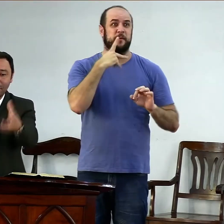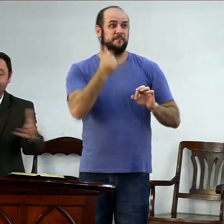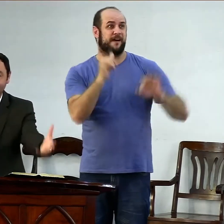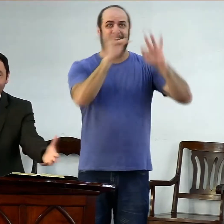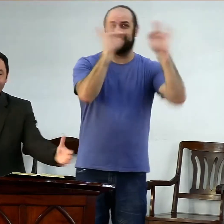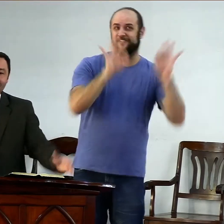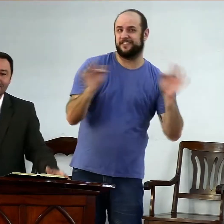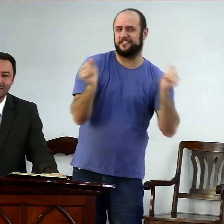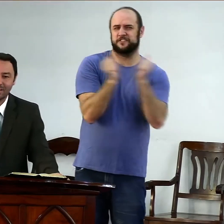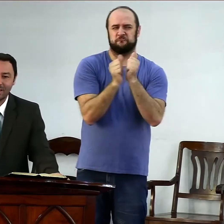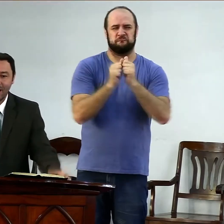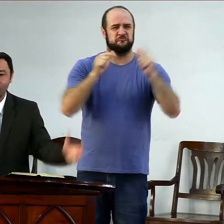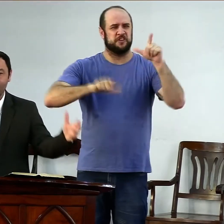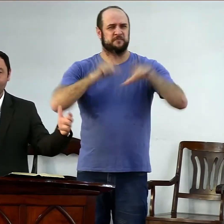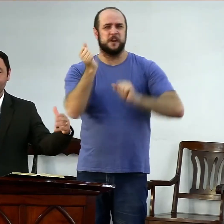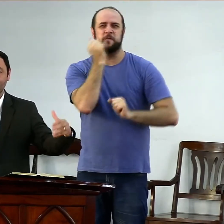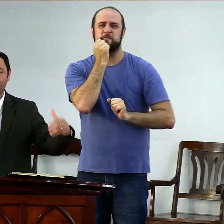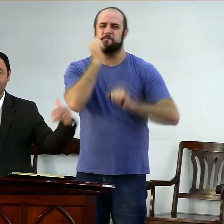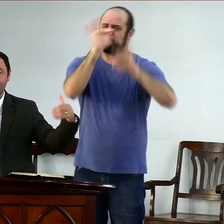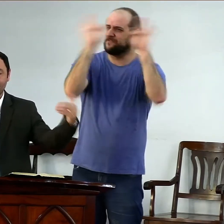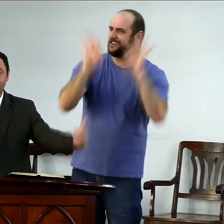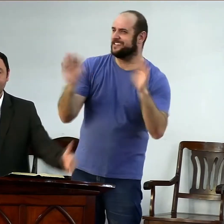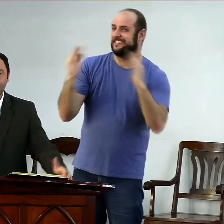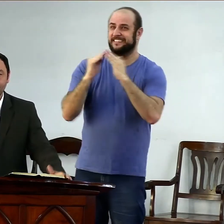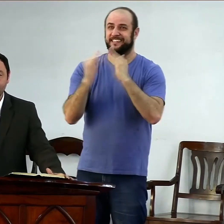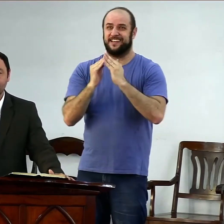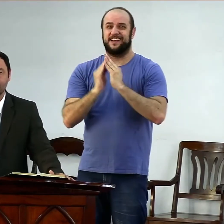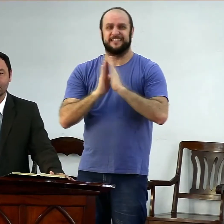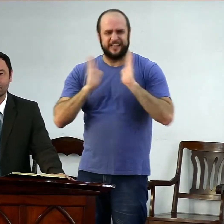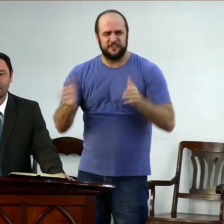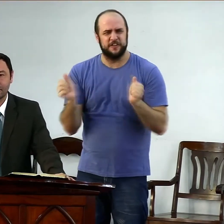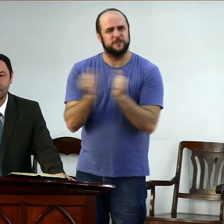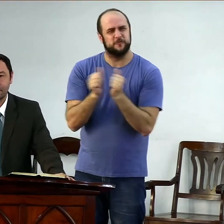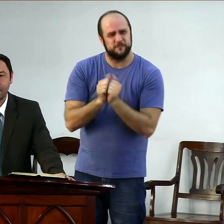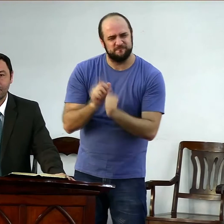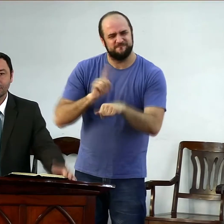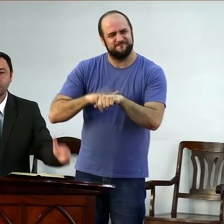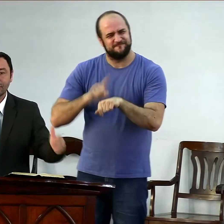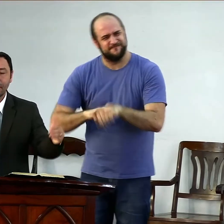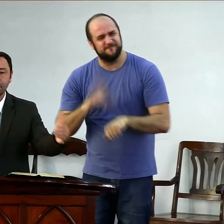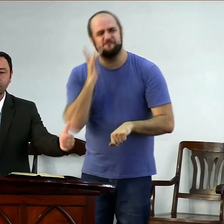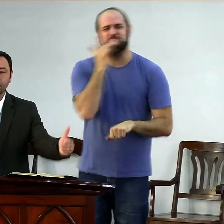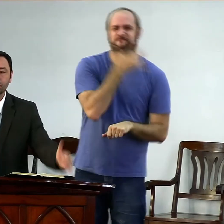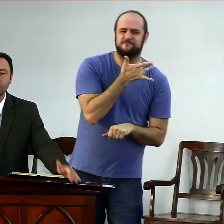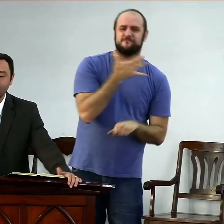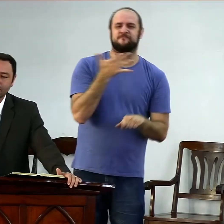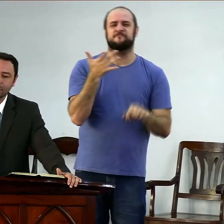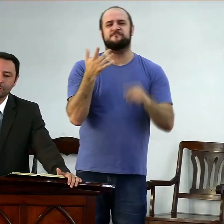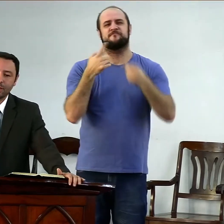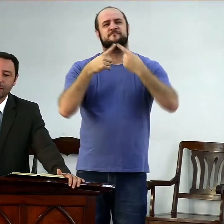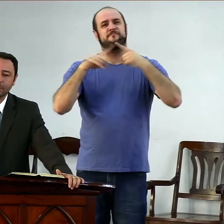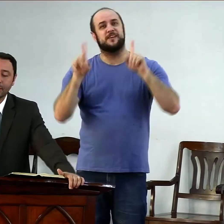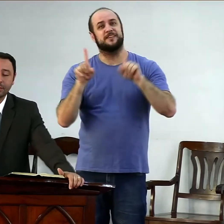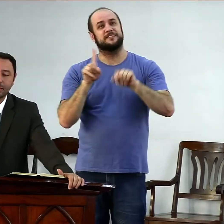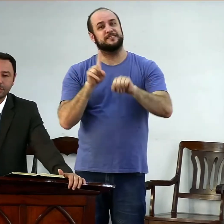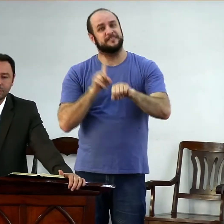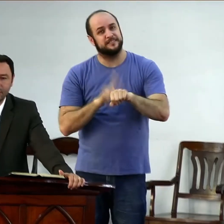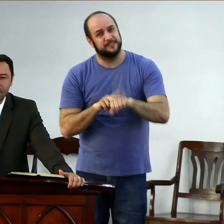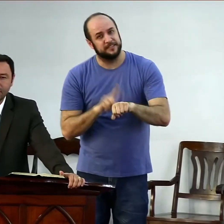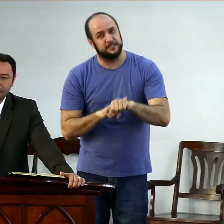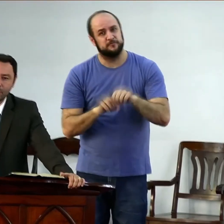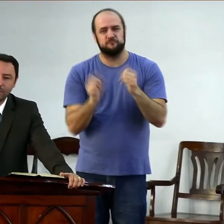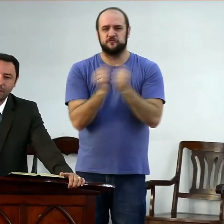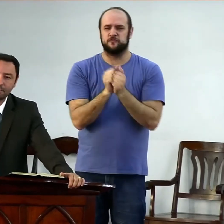ali trabalhando em casa. Agora vocês podem passar mais tempo juntos. Mas no tempo junto ela está